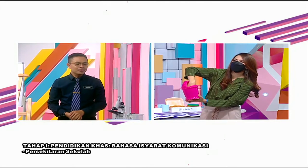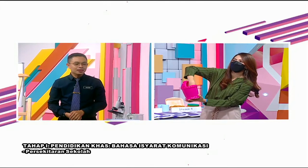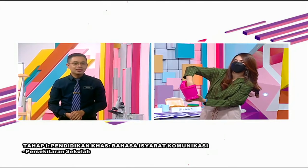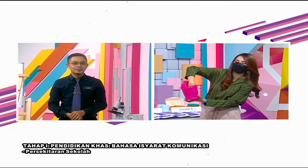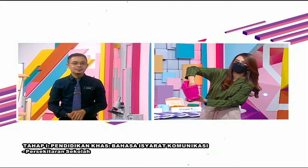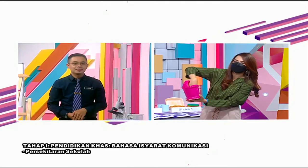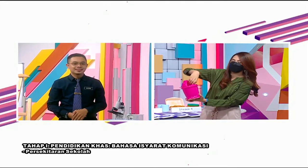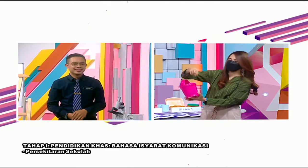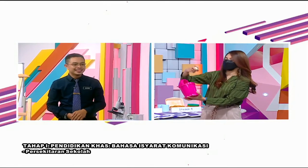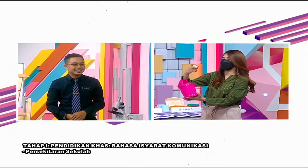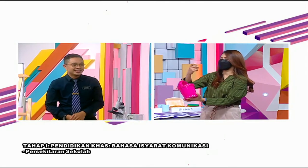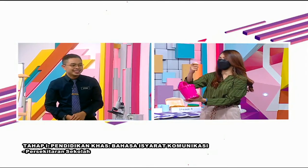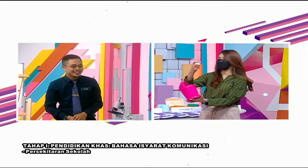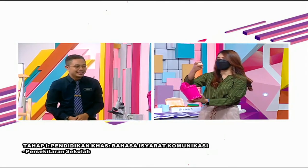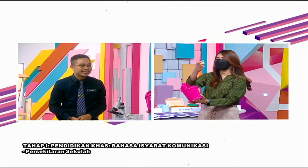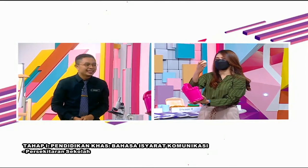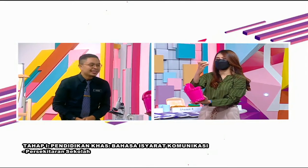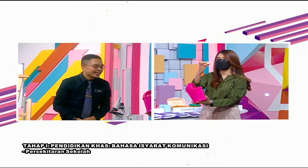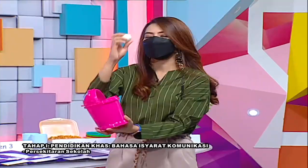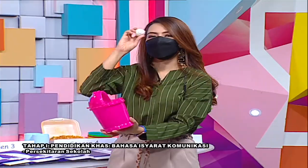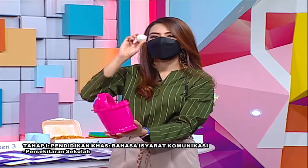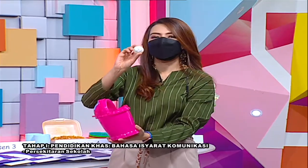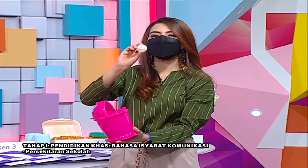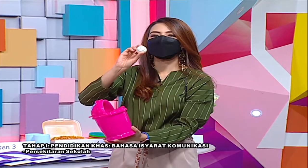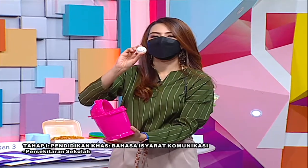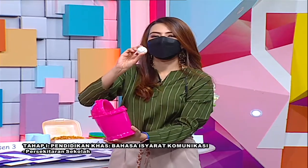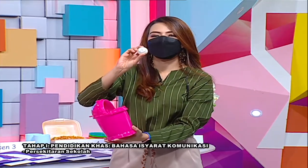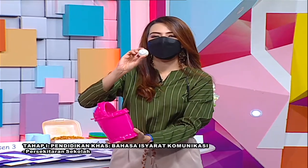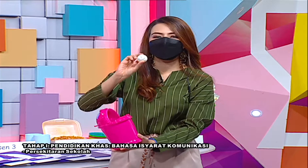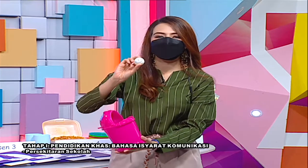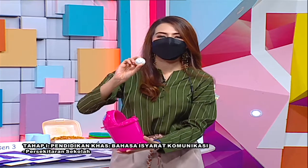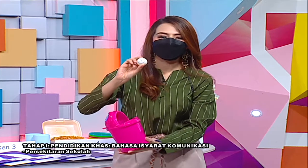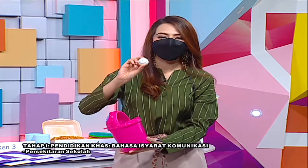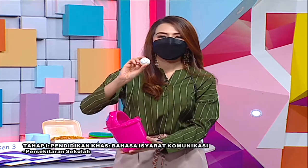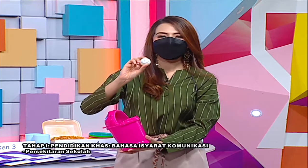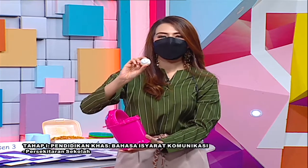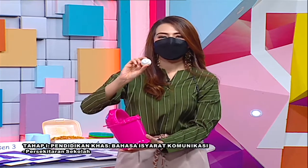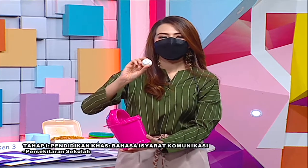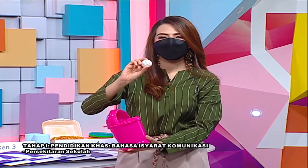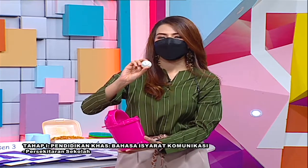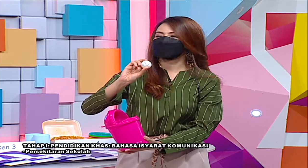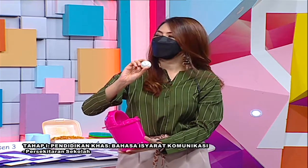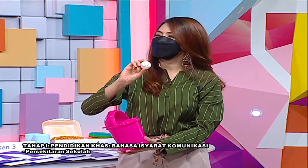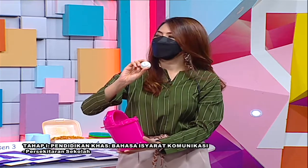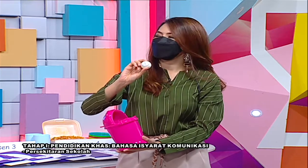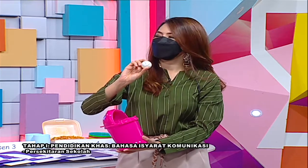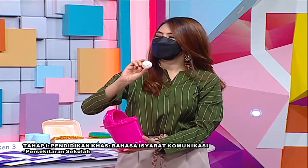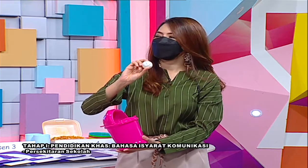Zam-zam, ala Kazam. Nombornya adalah 2. Nombor 2. Kita tengok kad nombor 2.